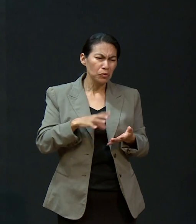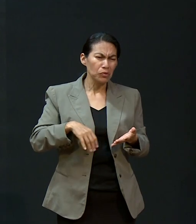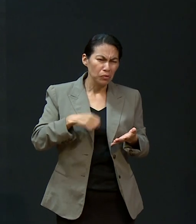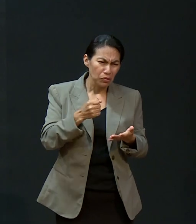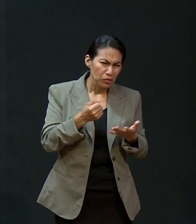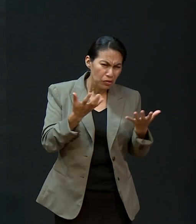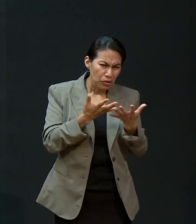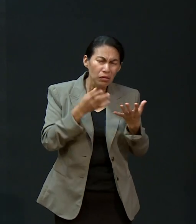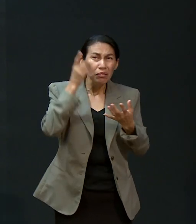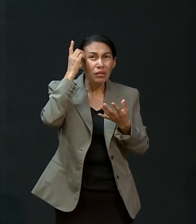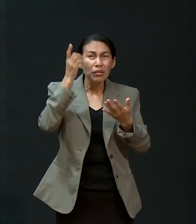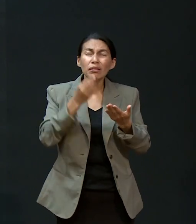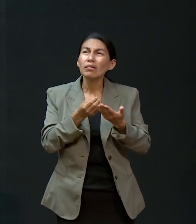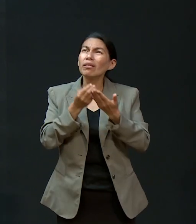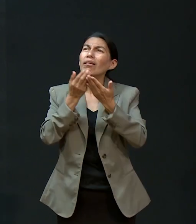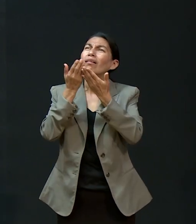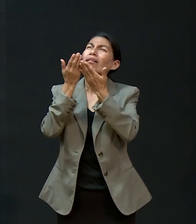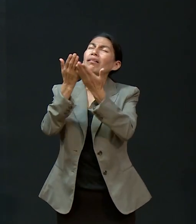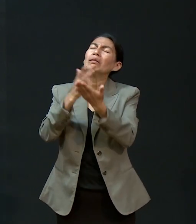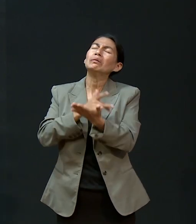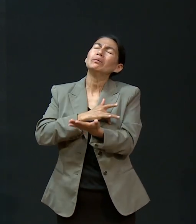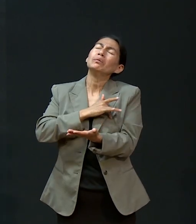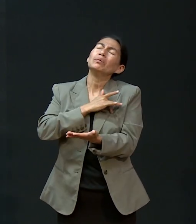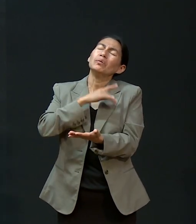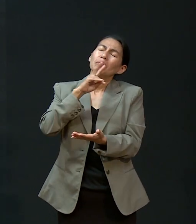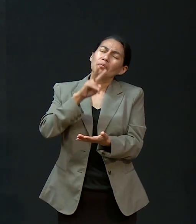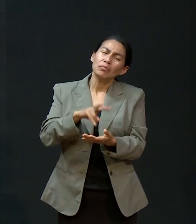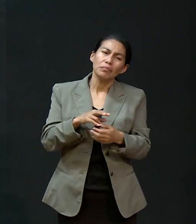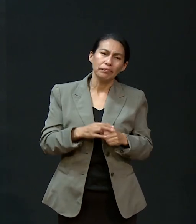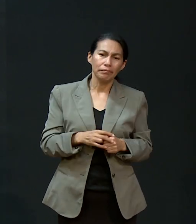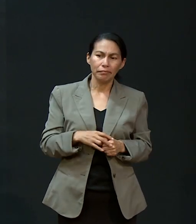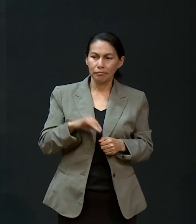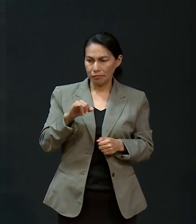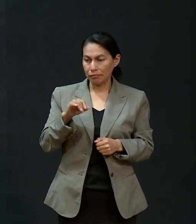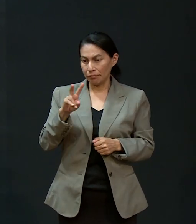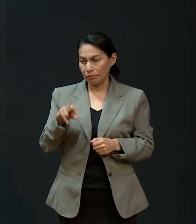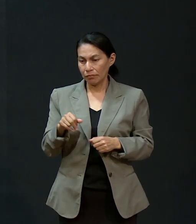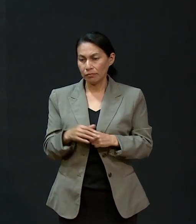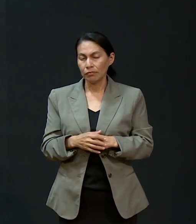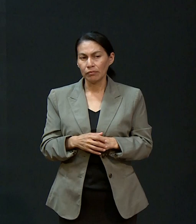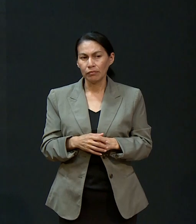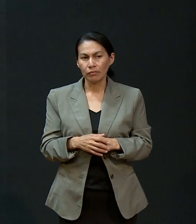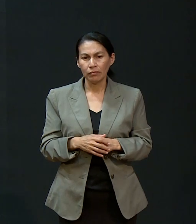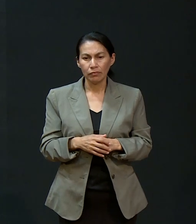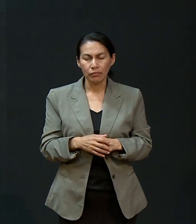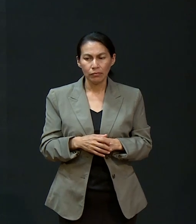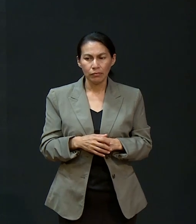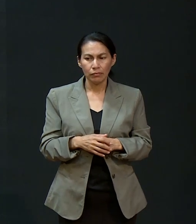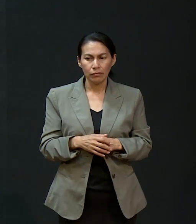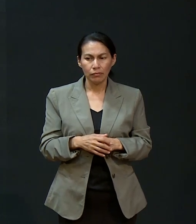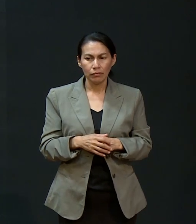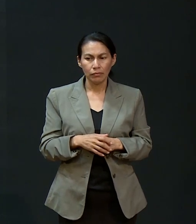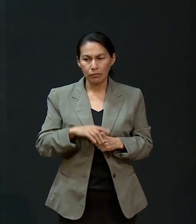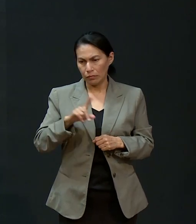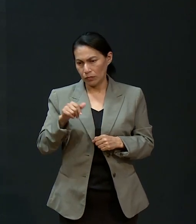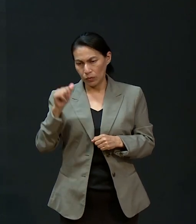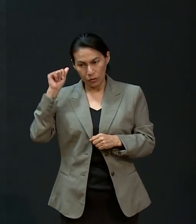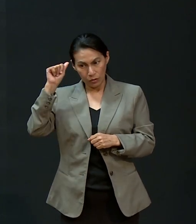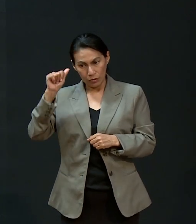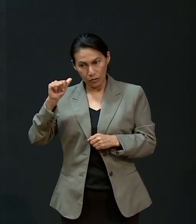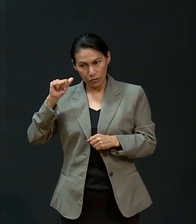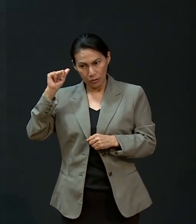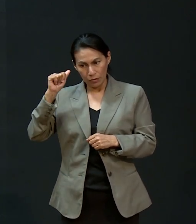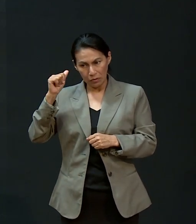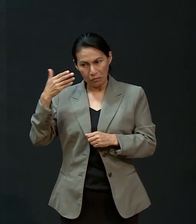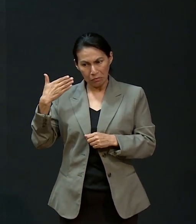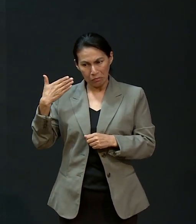pero ir en progreso, ir haciéndolo para Dios, ¿no? Así es. todo corazón. Y pues pasó este, el